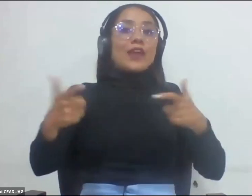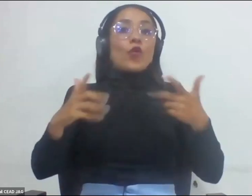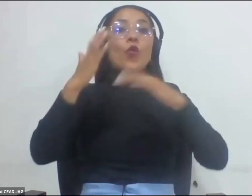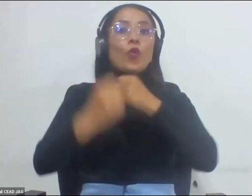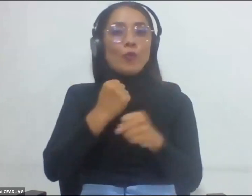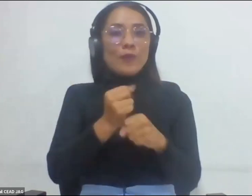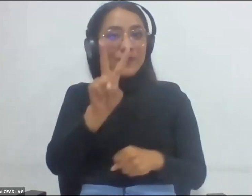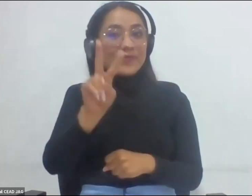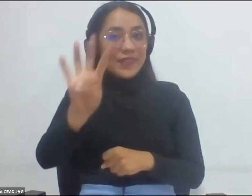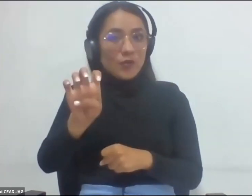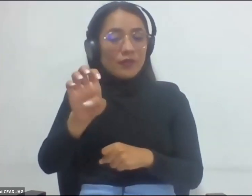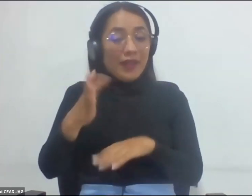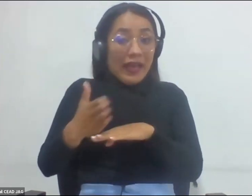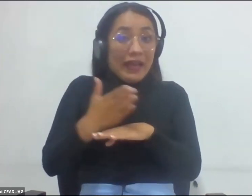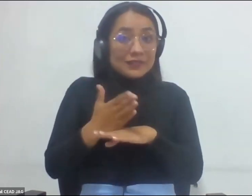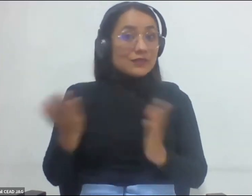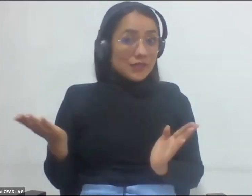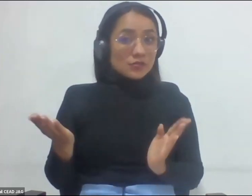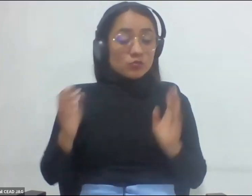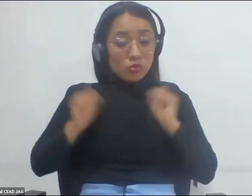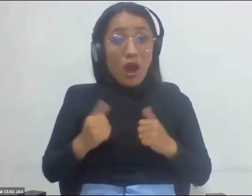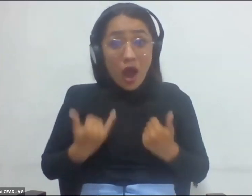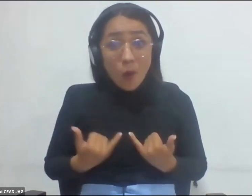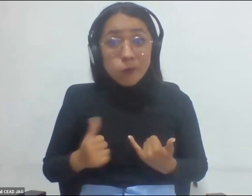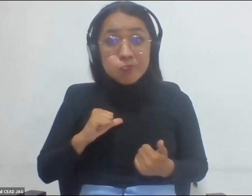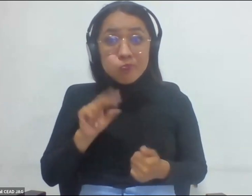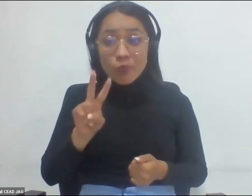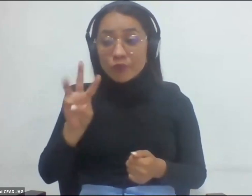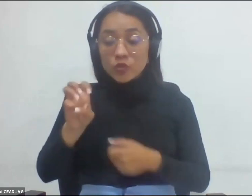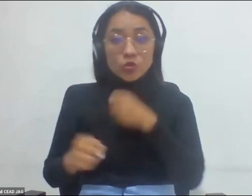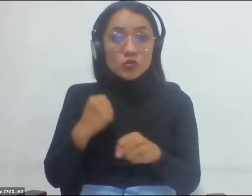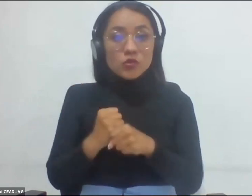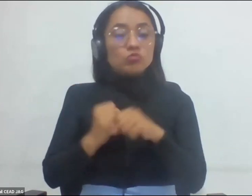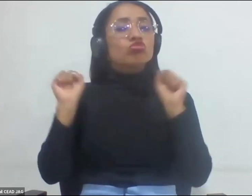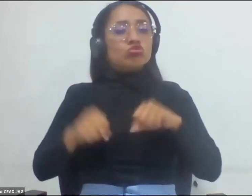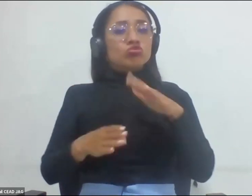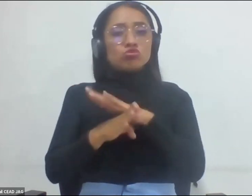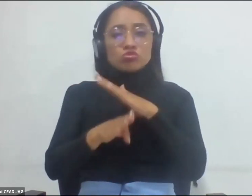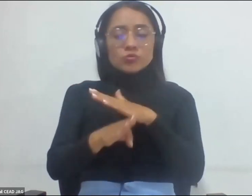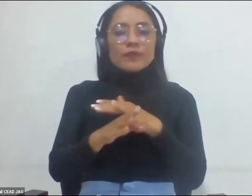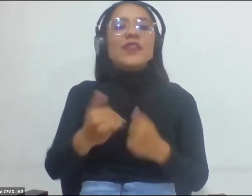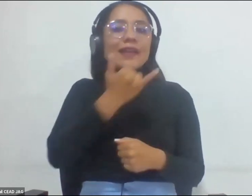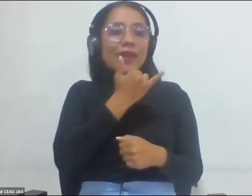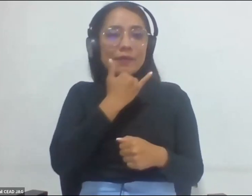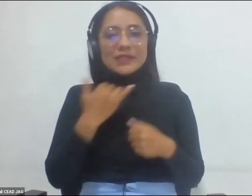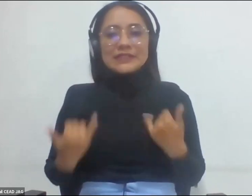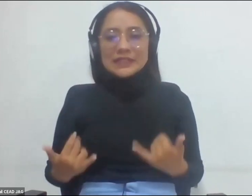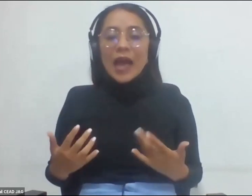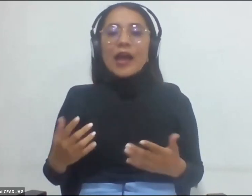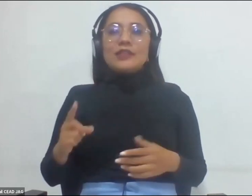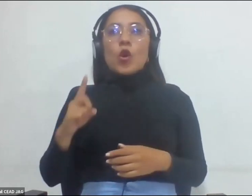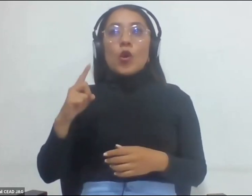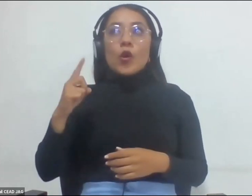qué es lo que sucede y era lo que o es lo que ha reiterado en ya en tres ocasiones nuestro